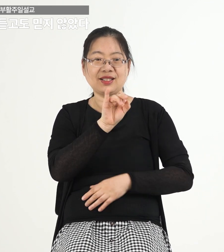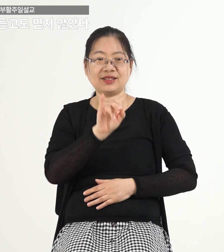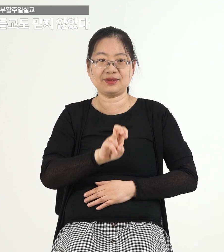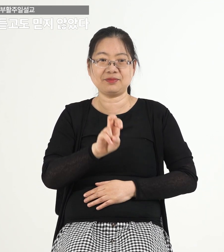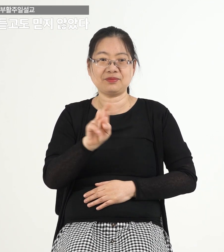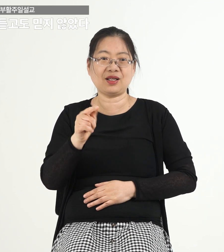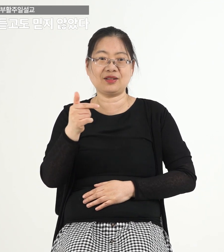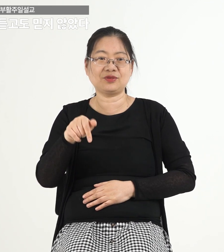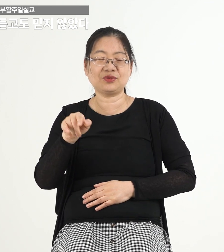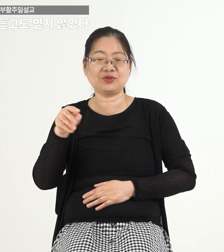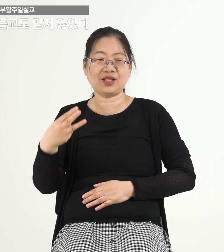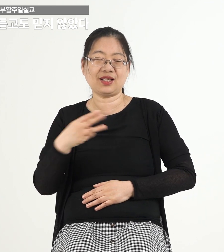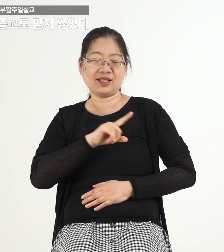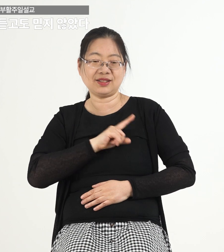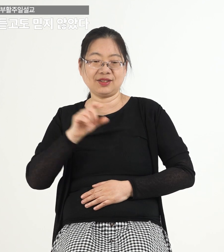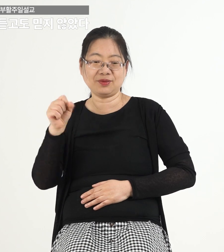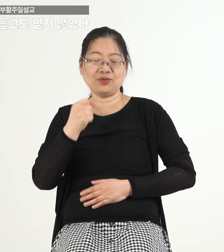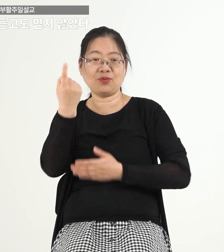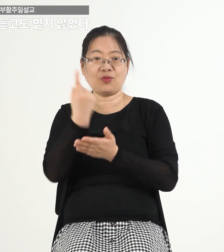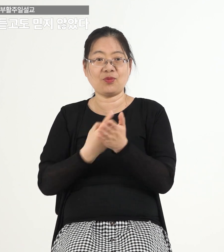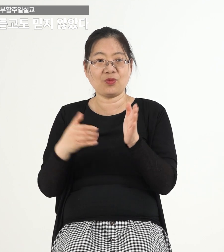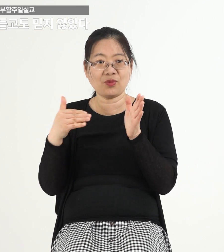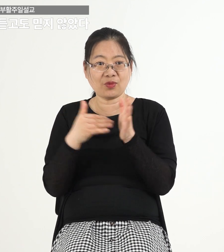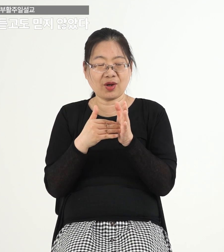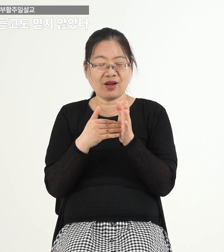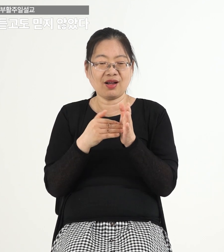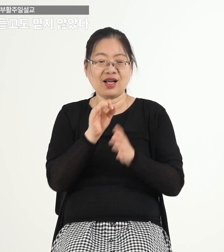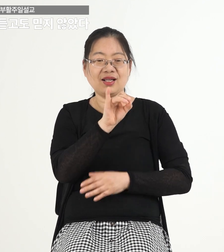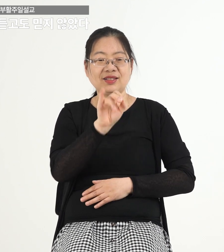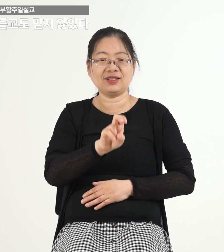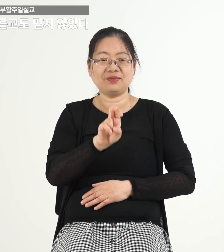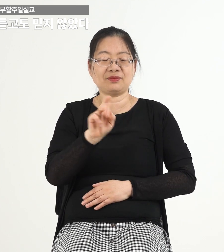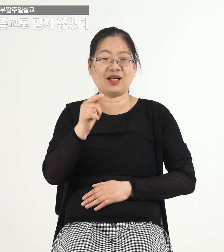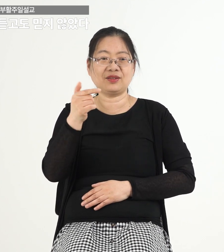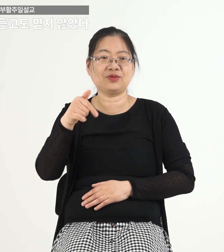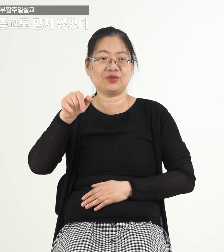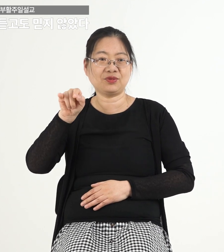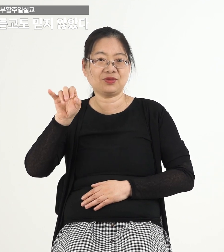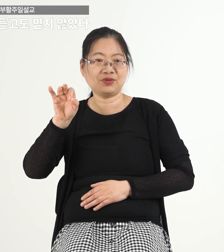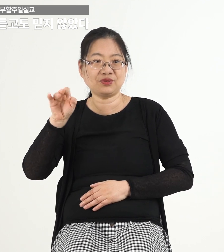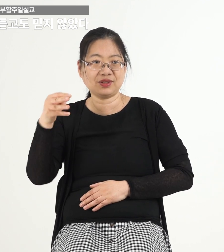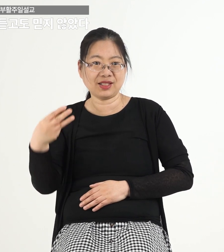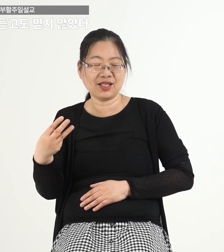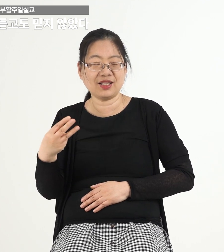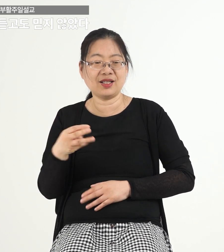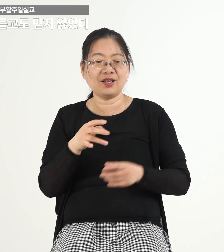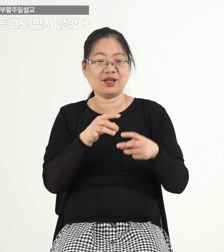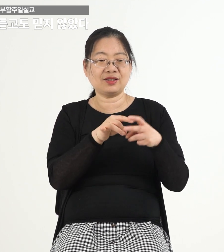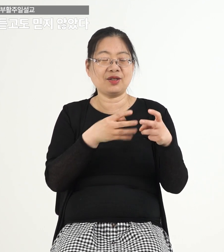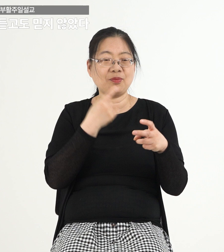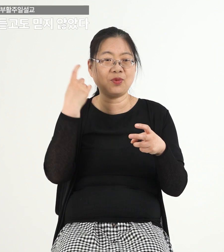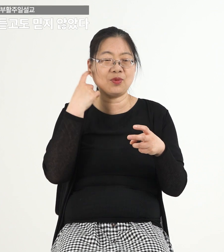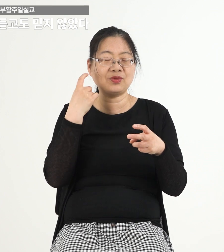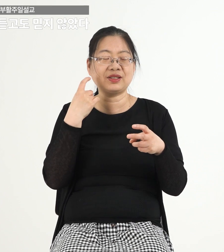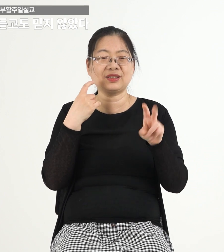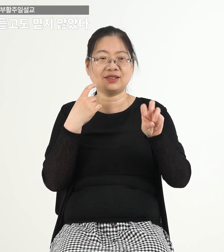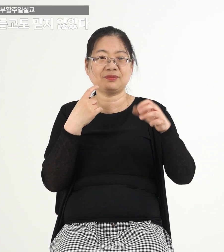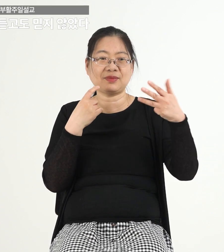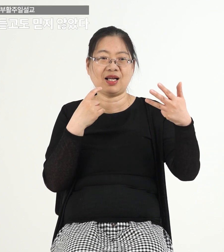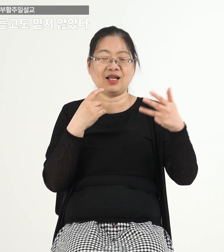오셨어요. 그리고 그 임마누엘은 마태복음 28장에서도 마가복음